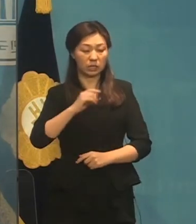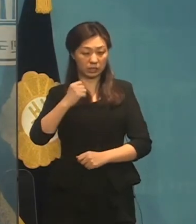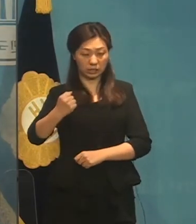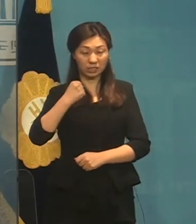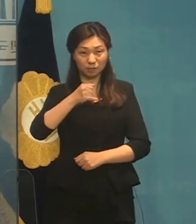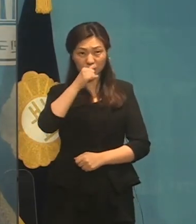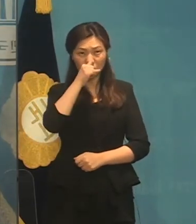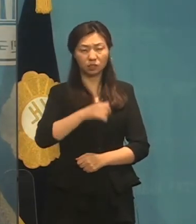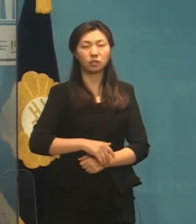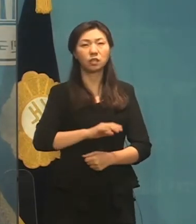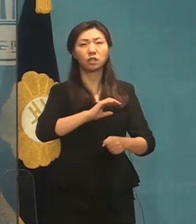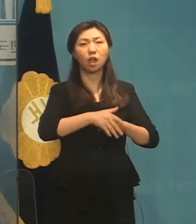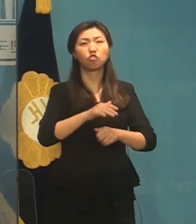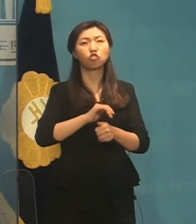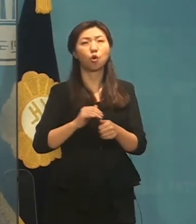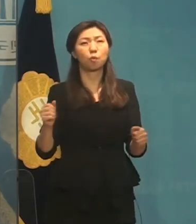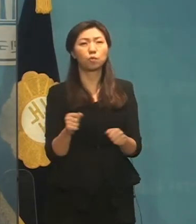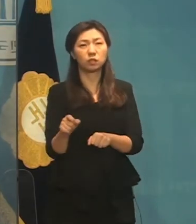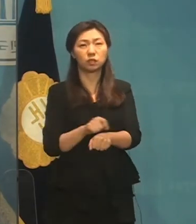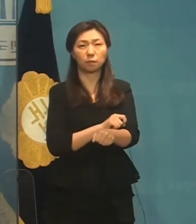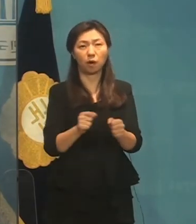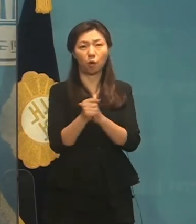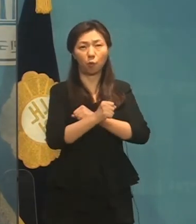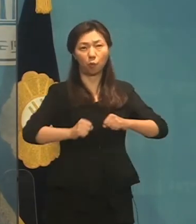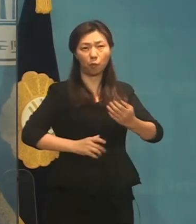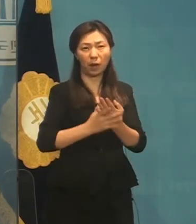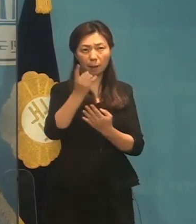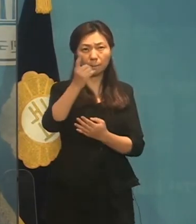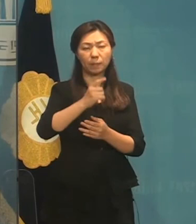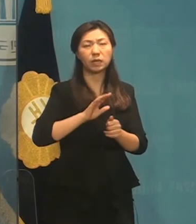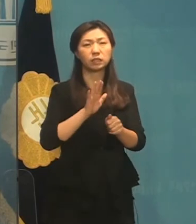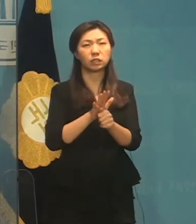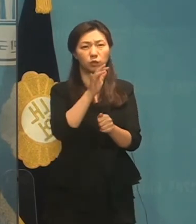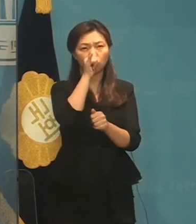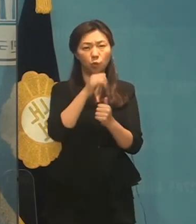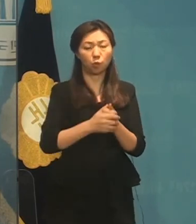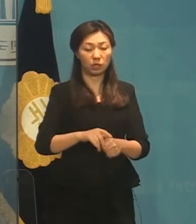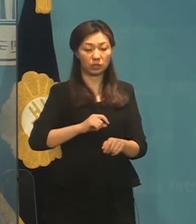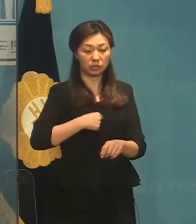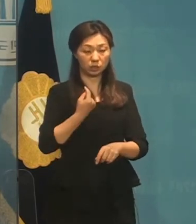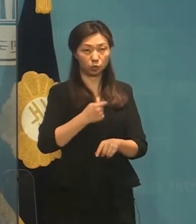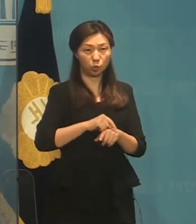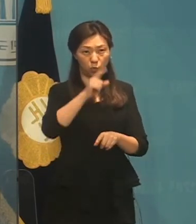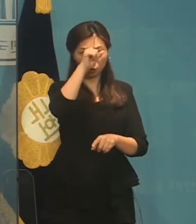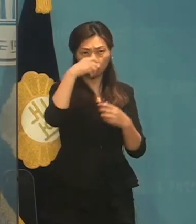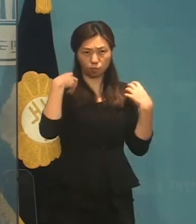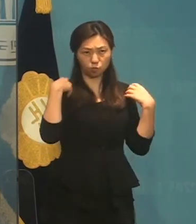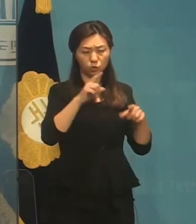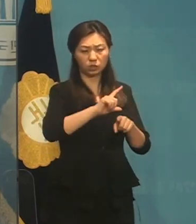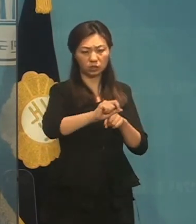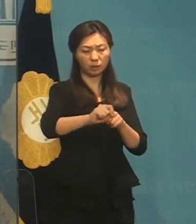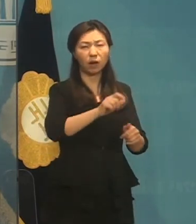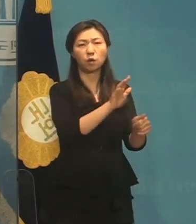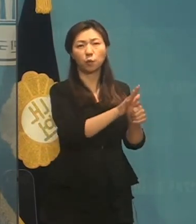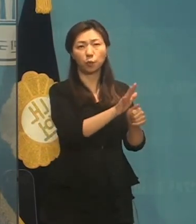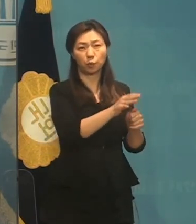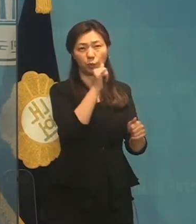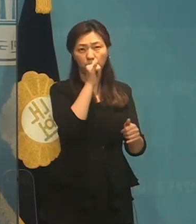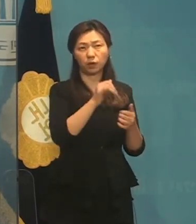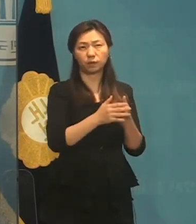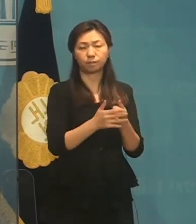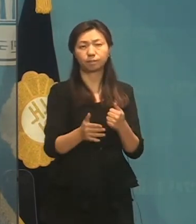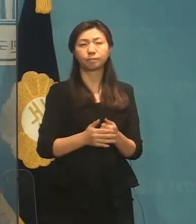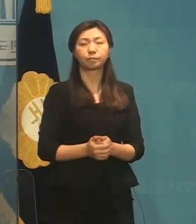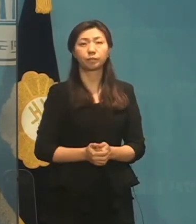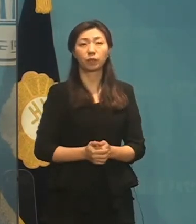만들겠습니다. 대구 경북의 광역행정 통합을 지원하고 자치분권 역량 확대를 돕겠습니다. 대경권